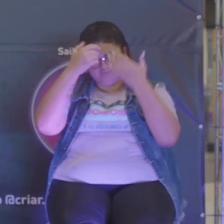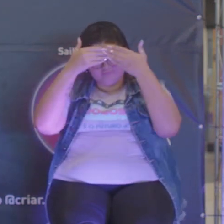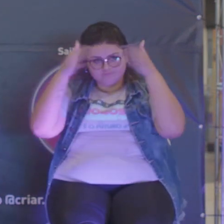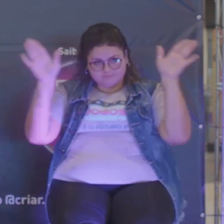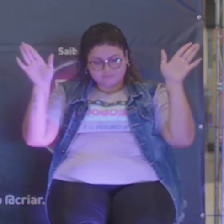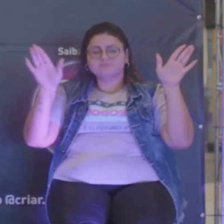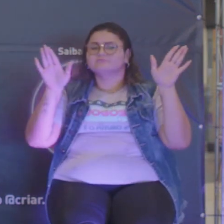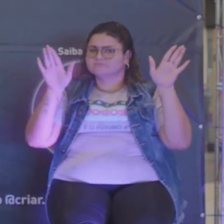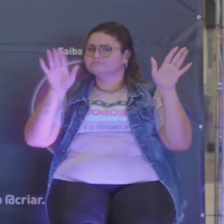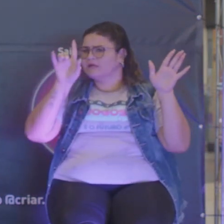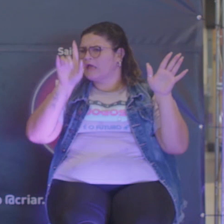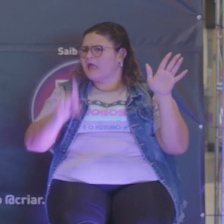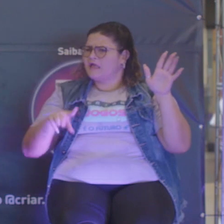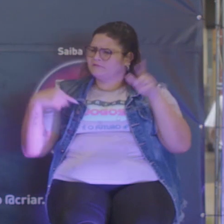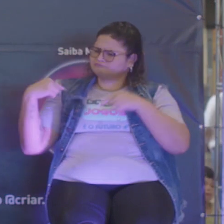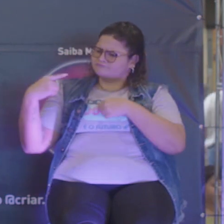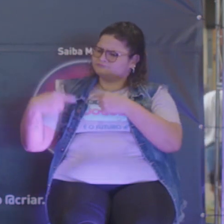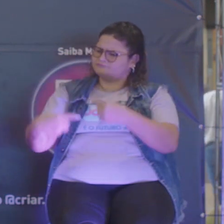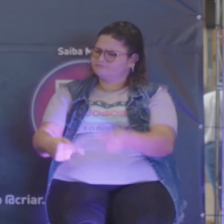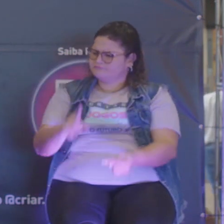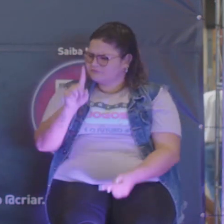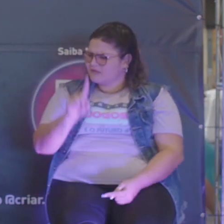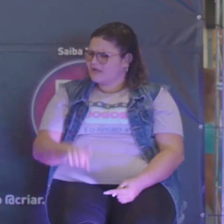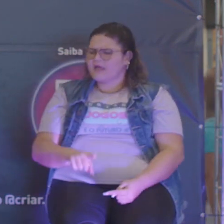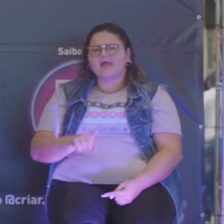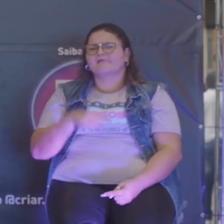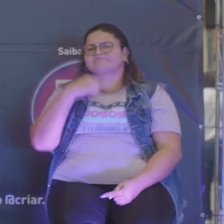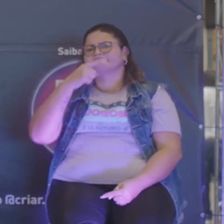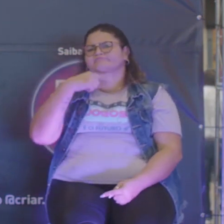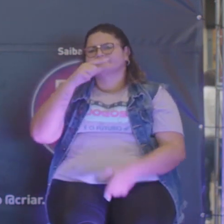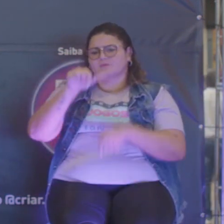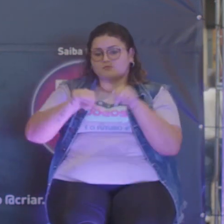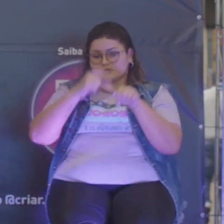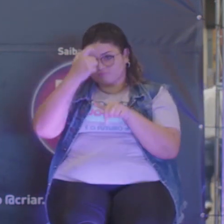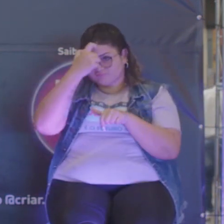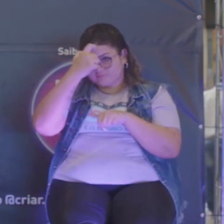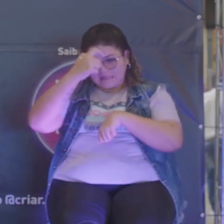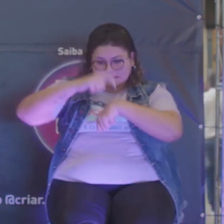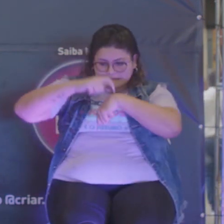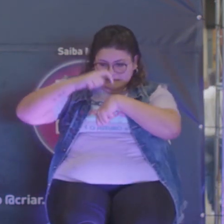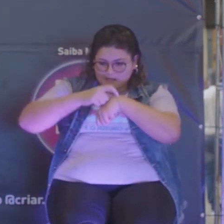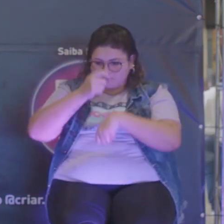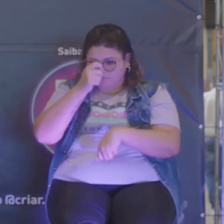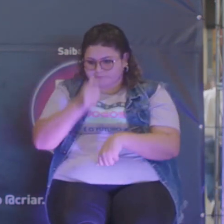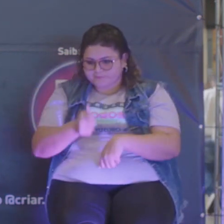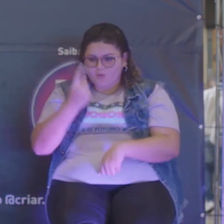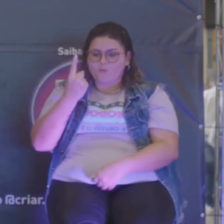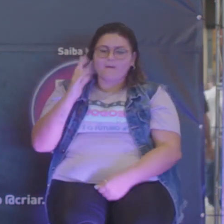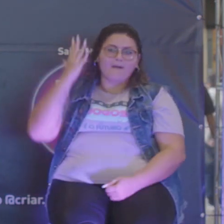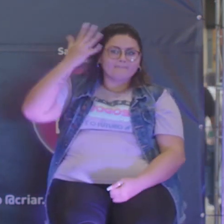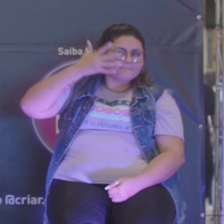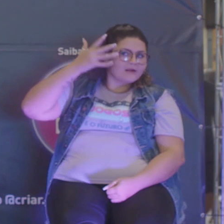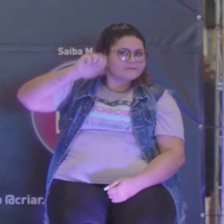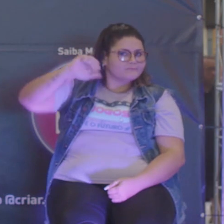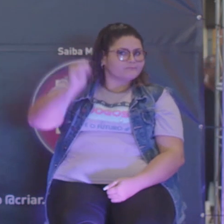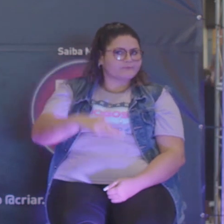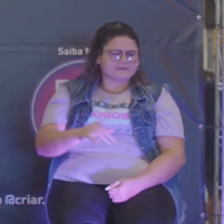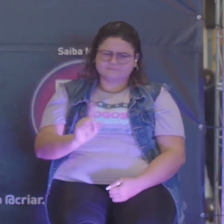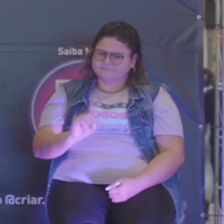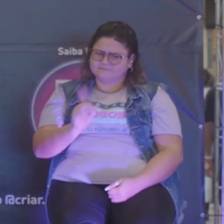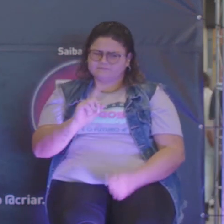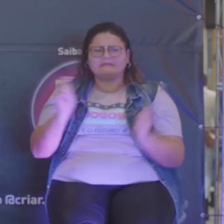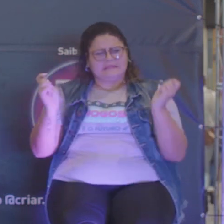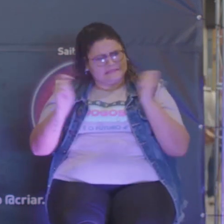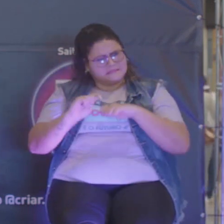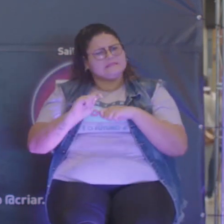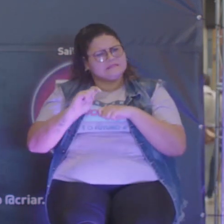vocês. Óbvio que isso é a longo prazo, né? A gente nunca consegue mudar a mentalidade de pessoas em uma palestra, em 30 minutinhos,